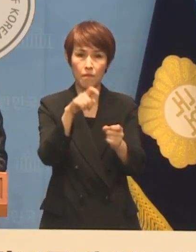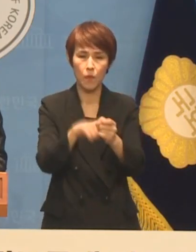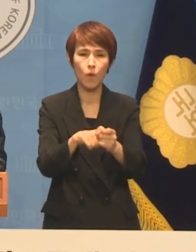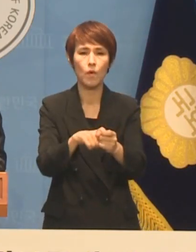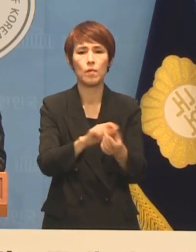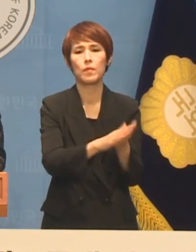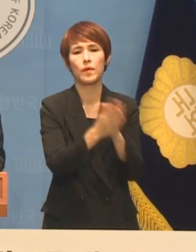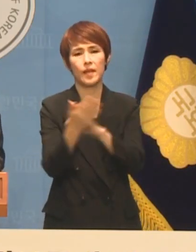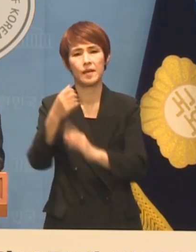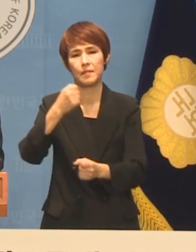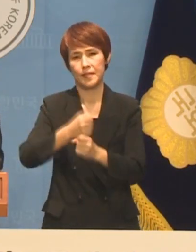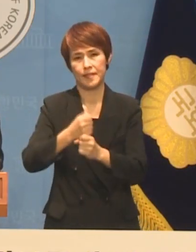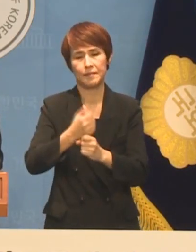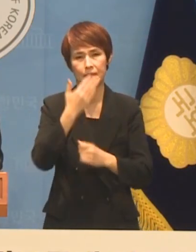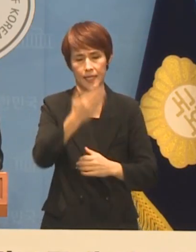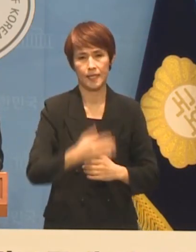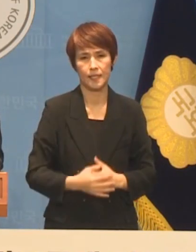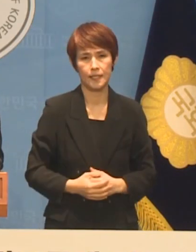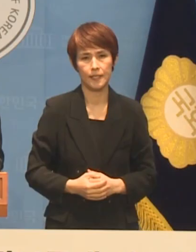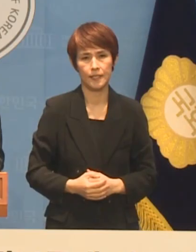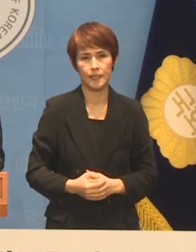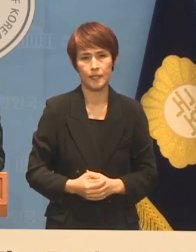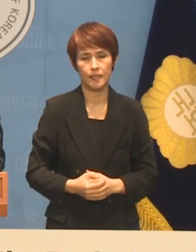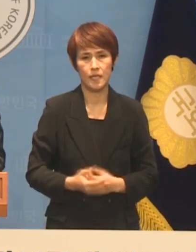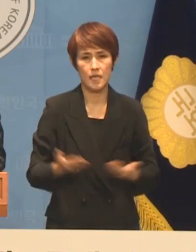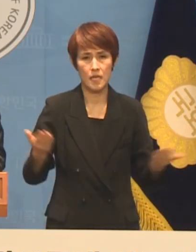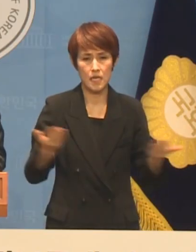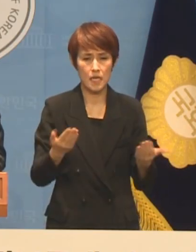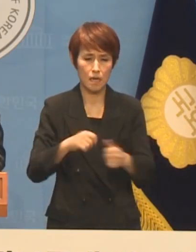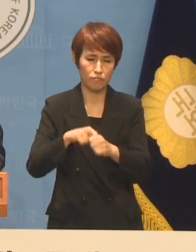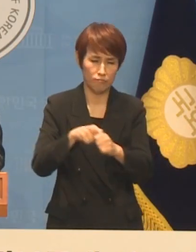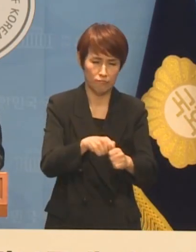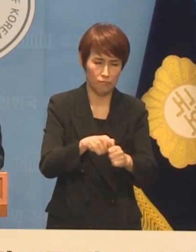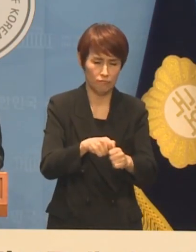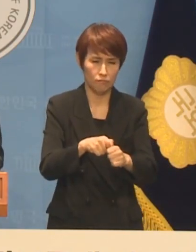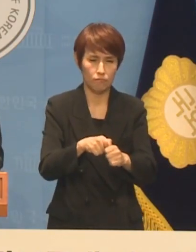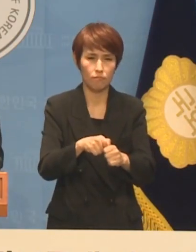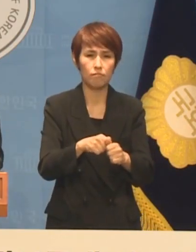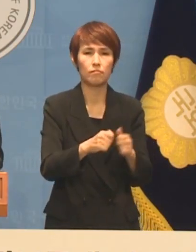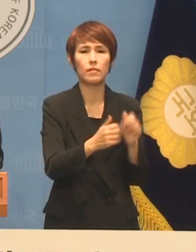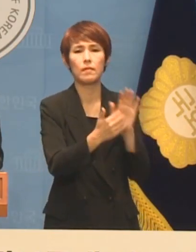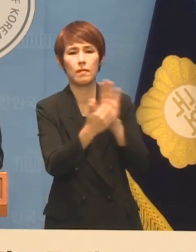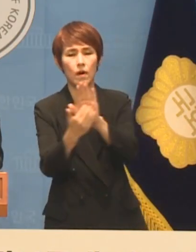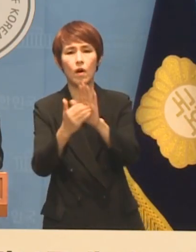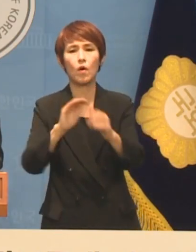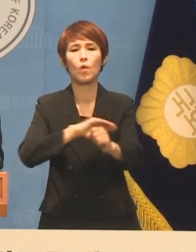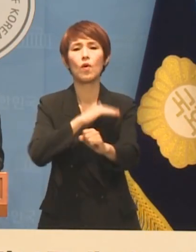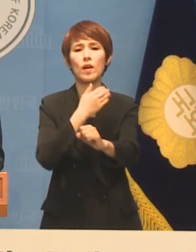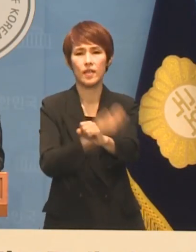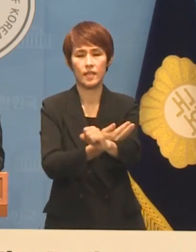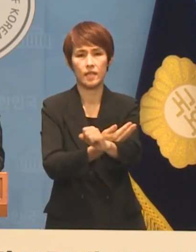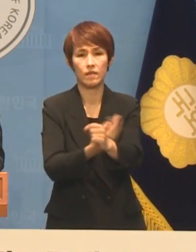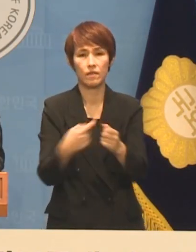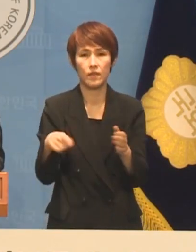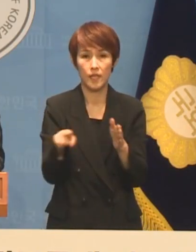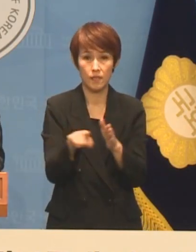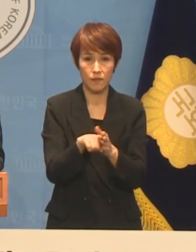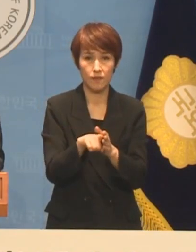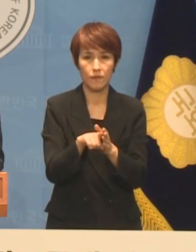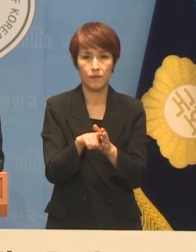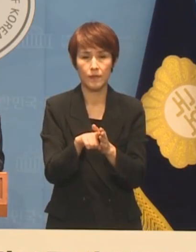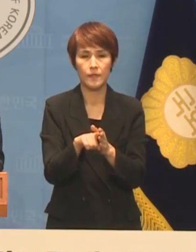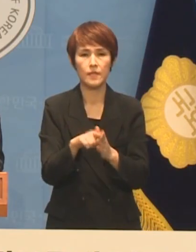변화를 만들어낼 것입니다. 일하다 죽지 않을 권리, 이 당연한 권리를 지키기 위한